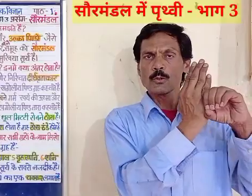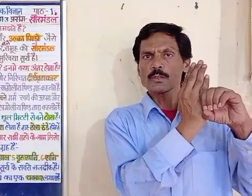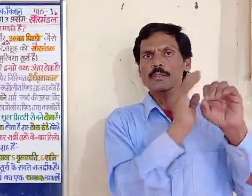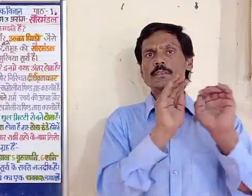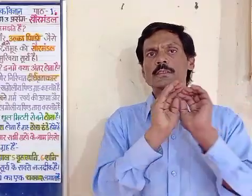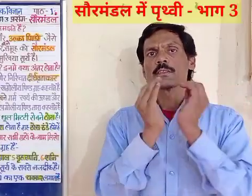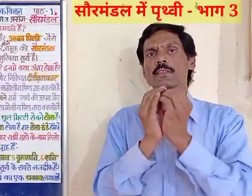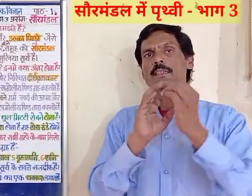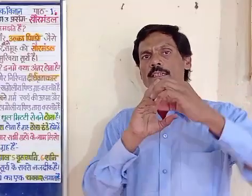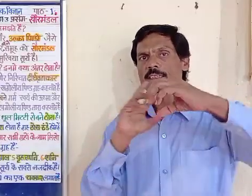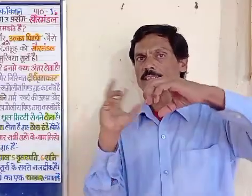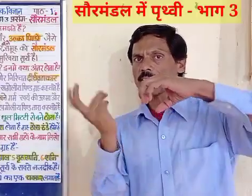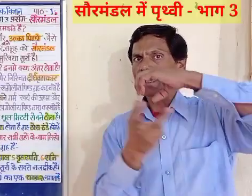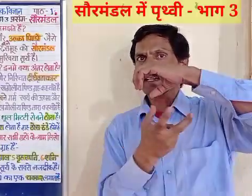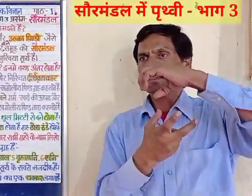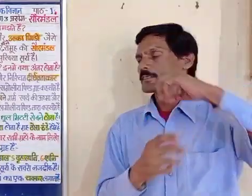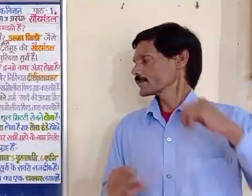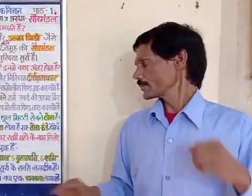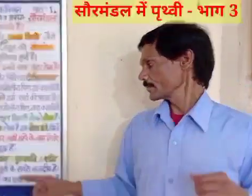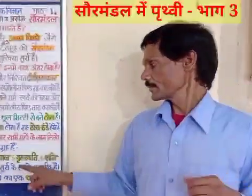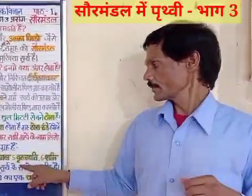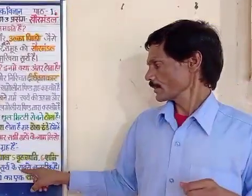बुध ग्रह